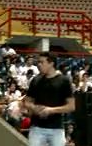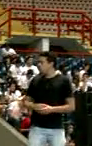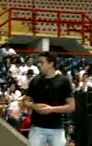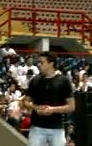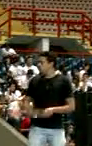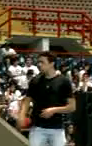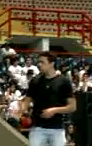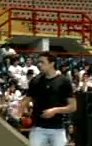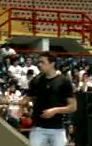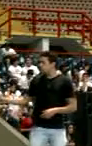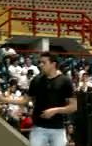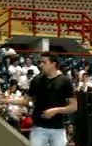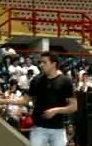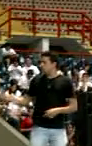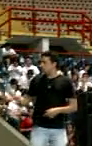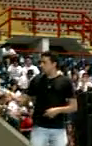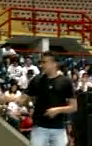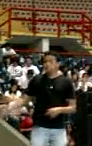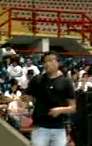Quarto,